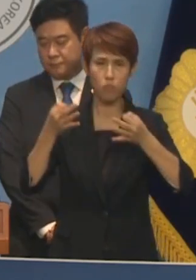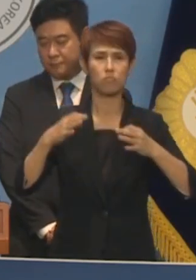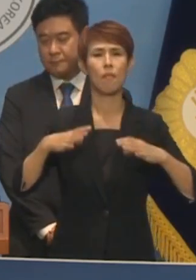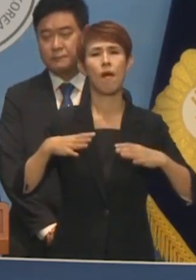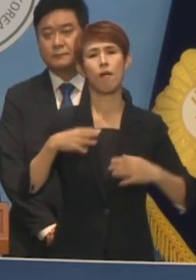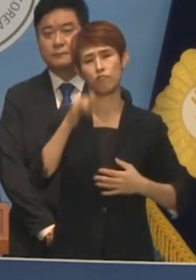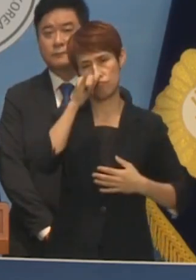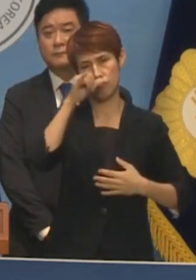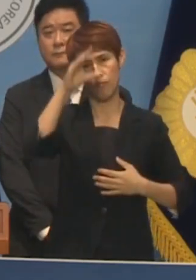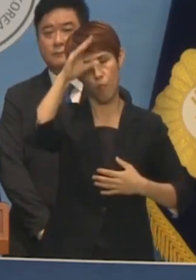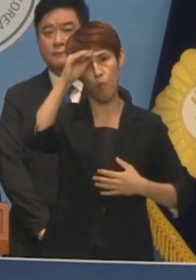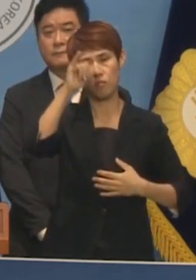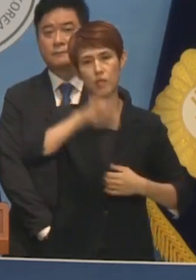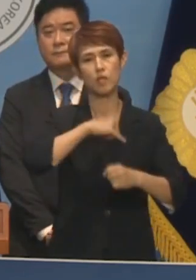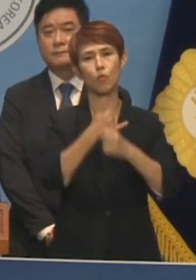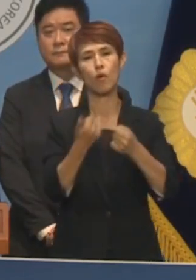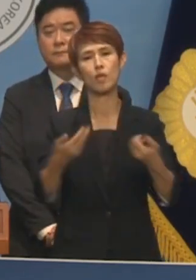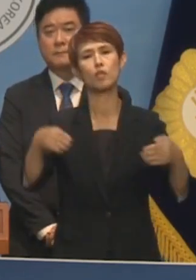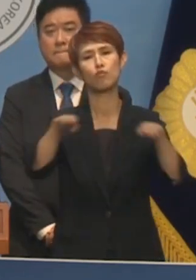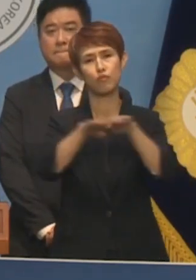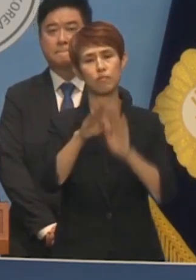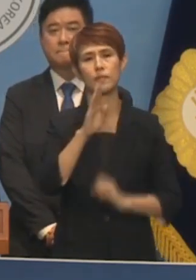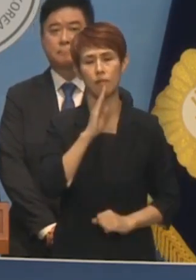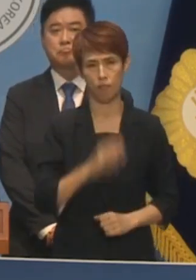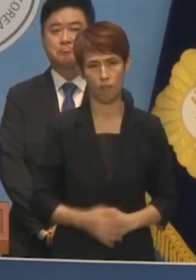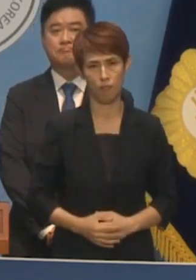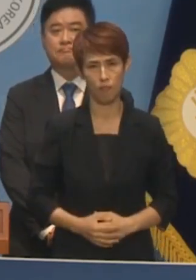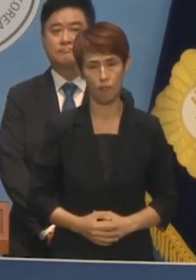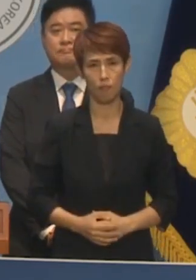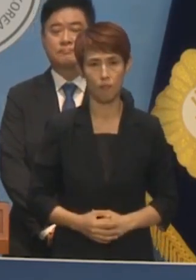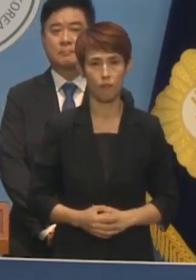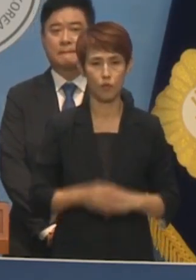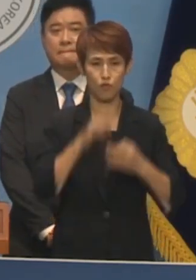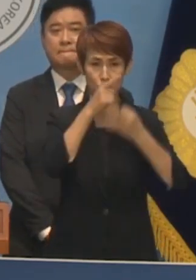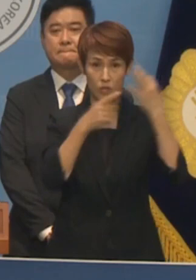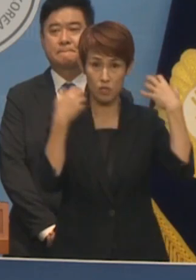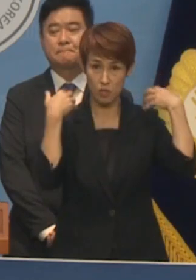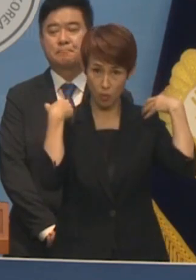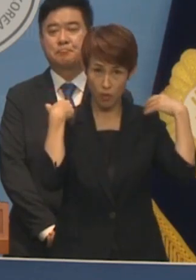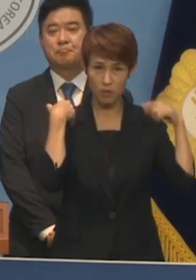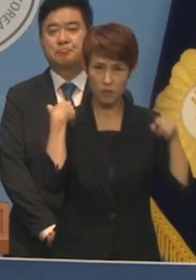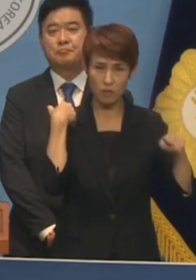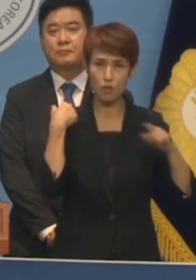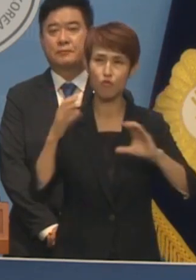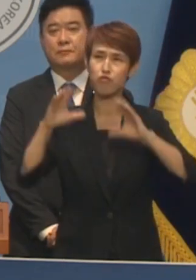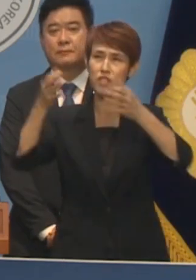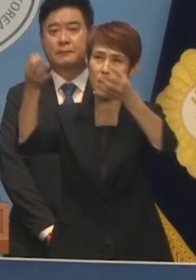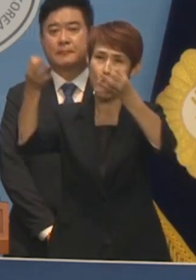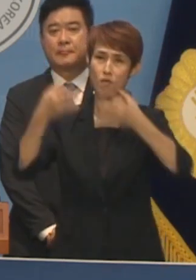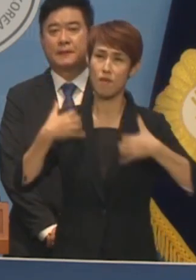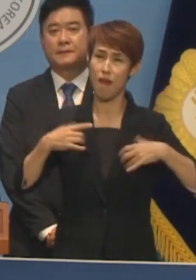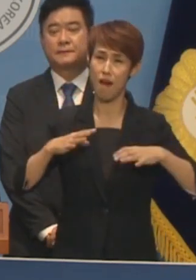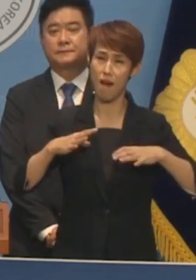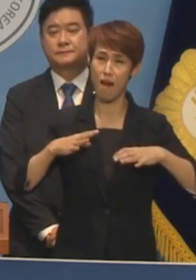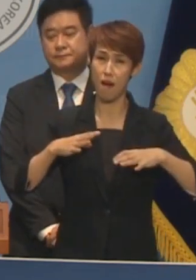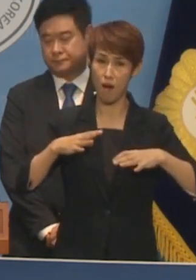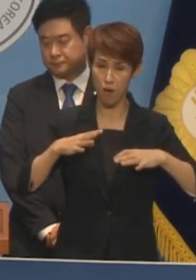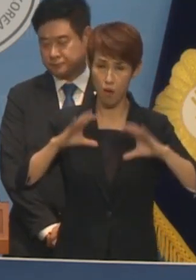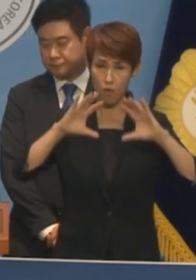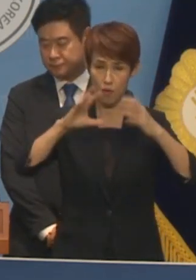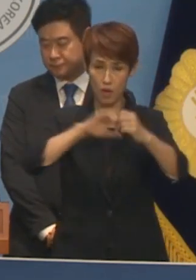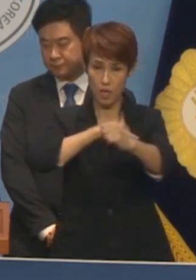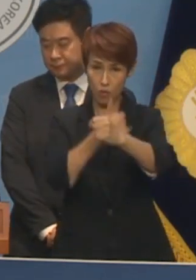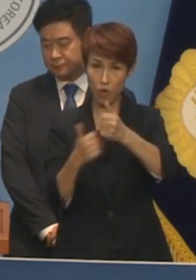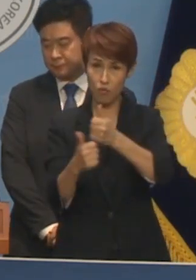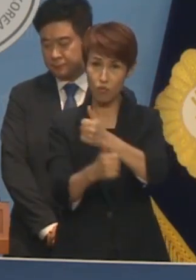있는 모범적 인권기구의 하나로 자리 잡았습니다. 윤석열 정권은 이처럼 국제적 자랑거리의 하나로 성장한